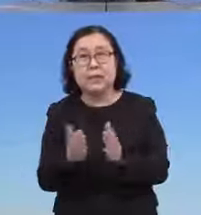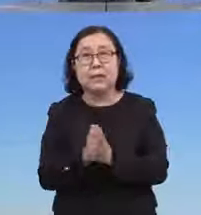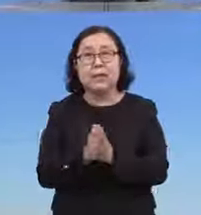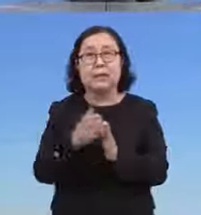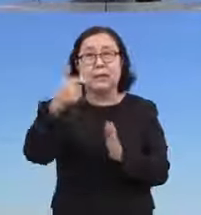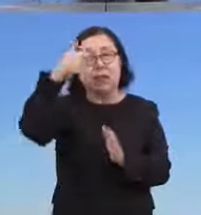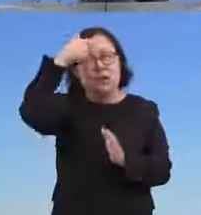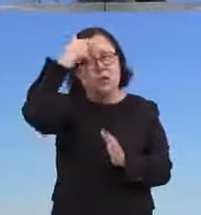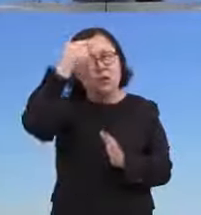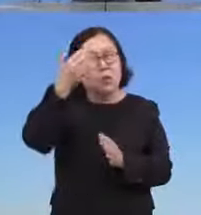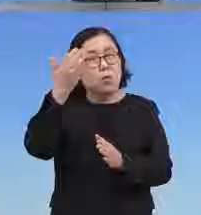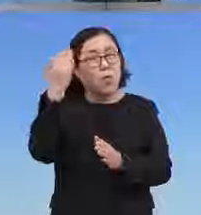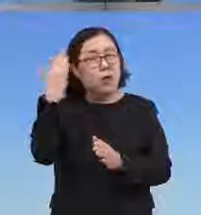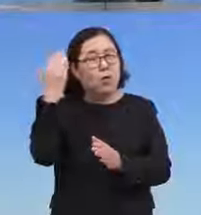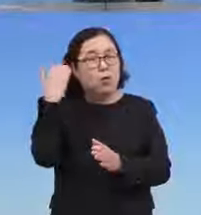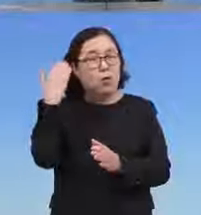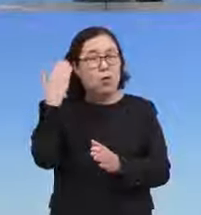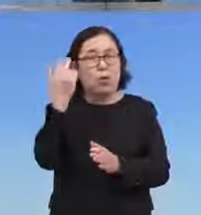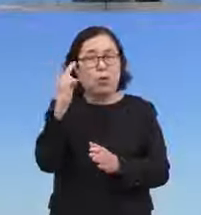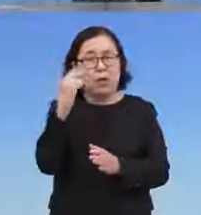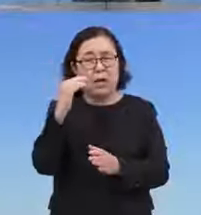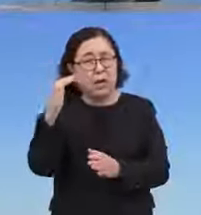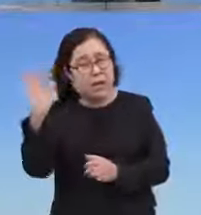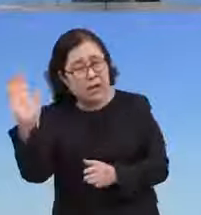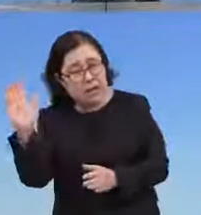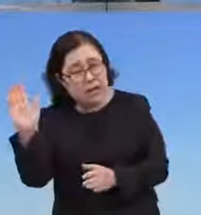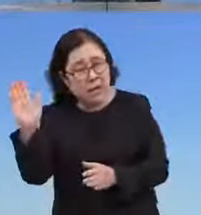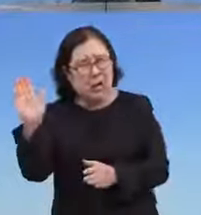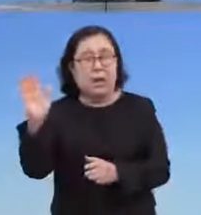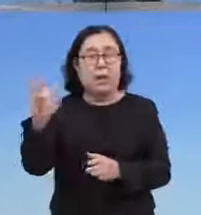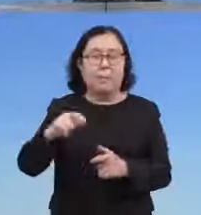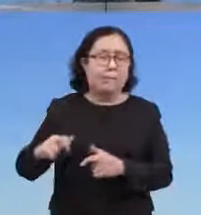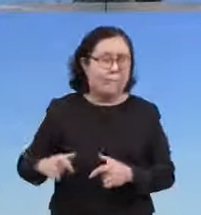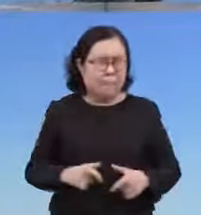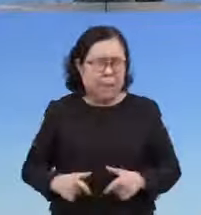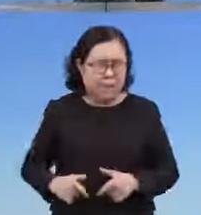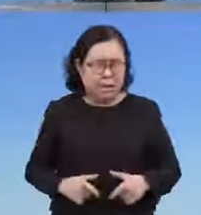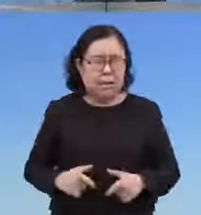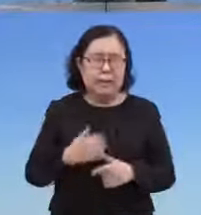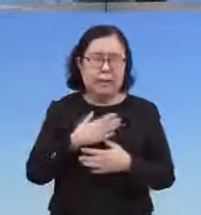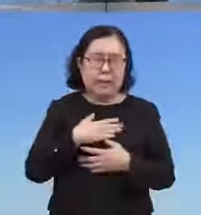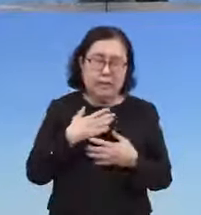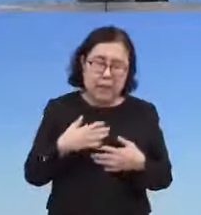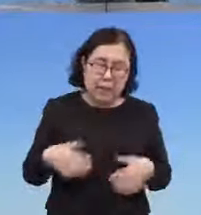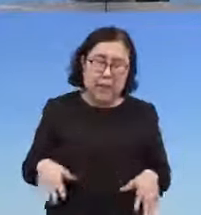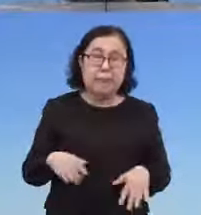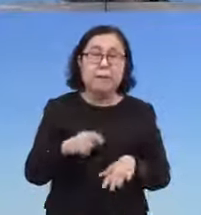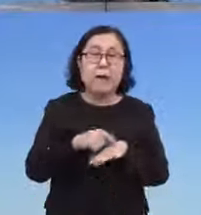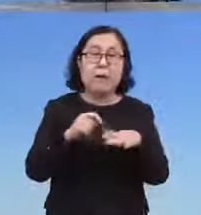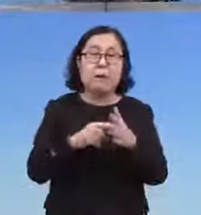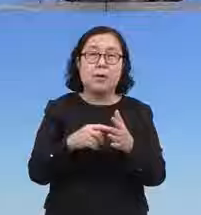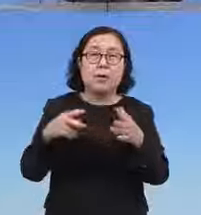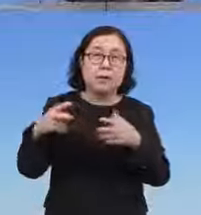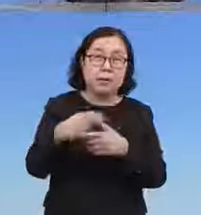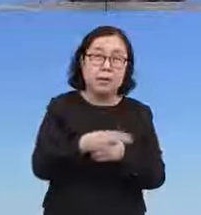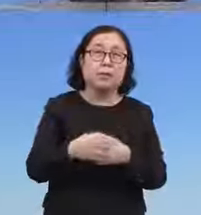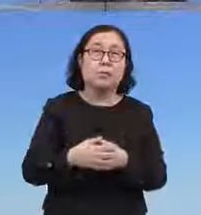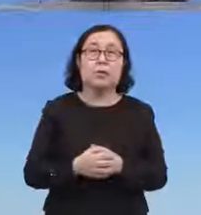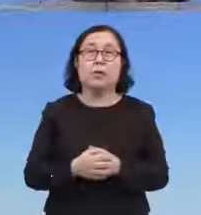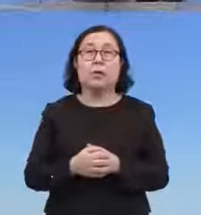그리고 그냥 옛날 걸핏하면 돌아가려고 그물을 만지작 끓이고 있는 이 나약한 태도를 끊어버리셔야